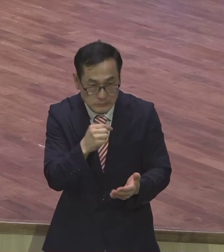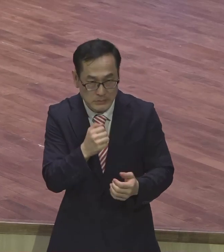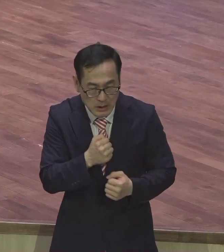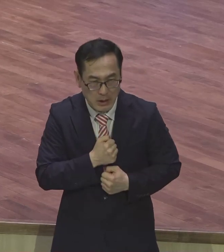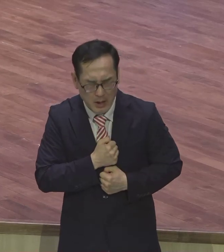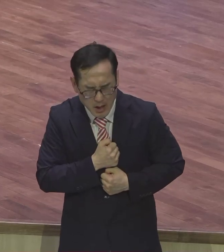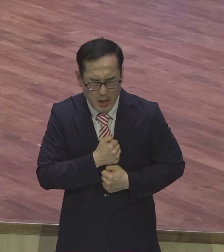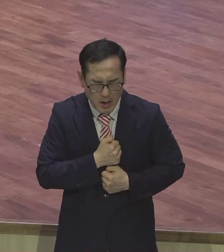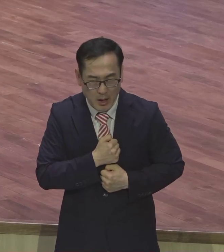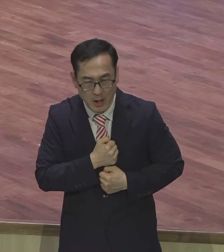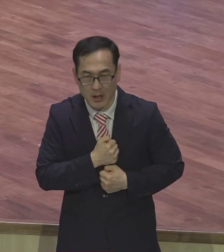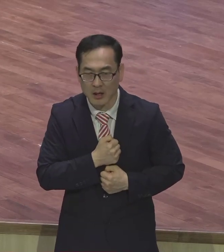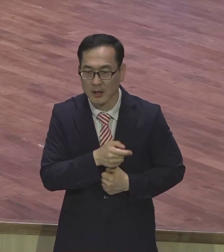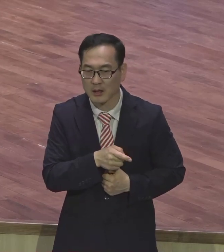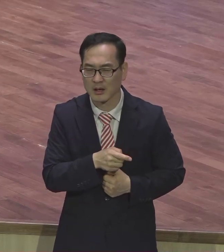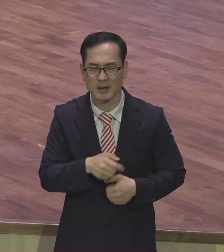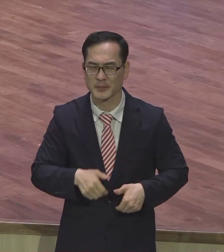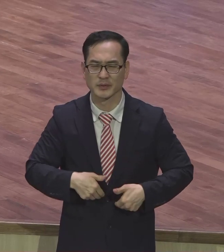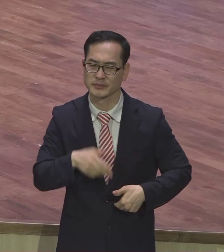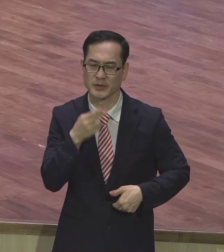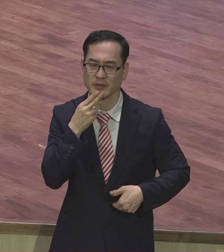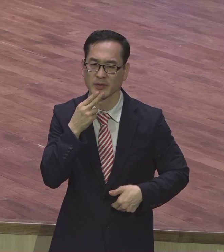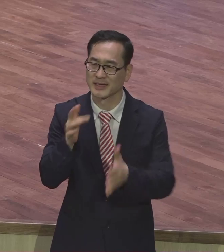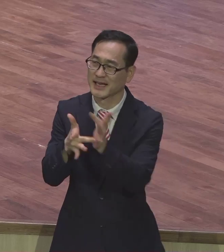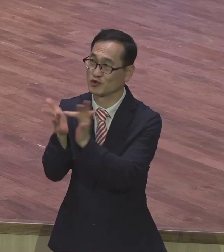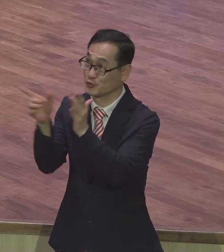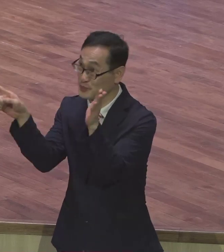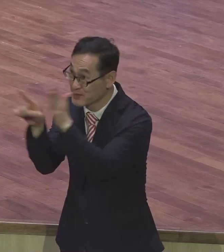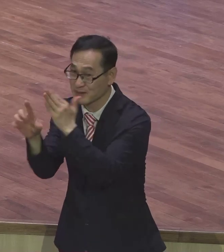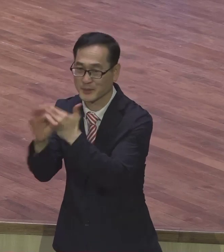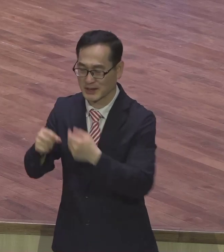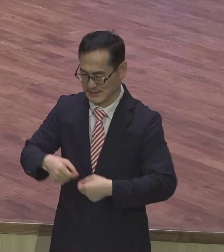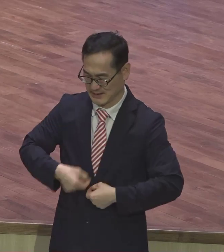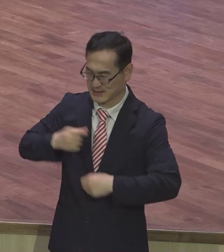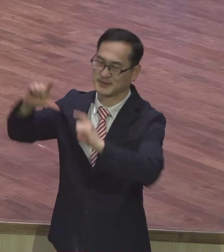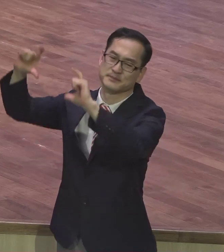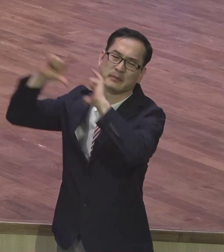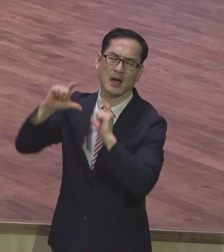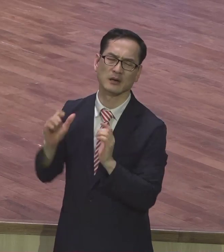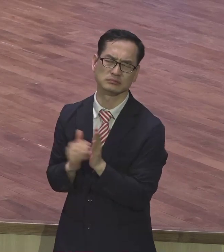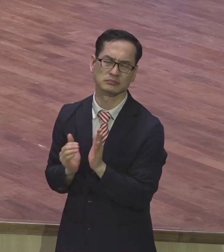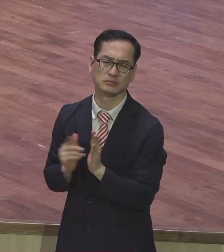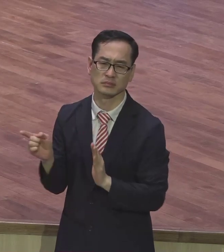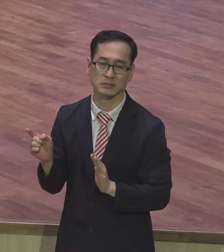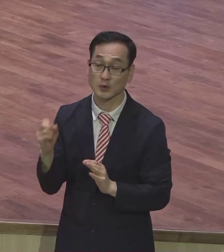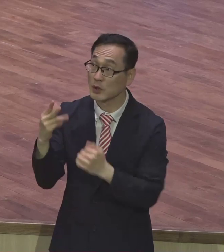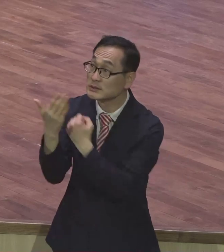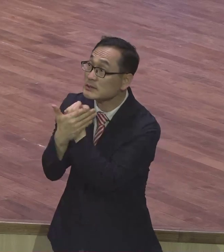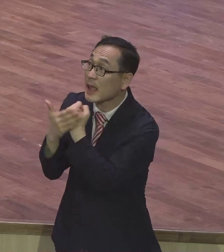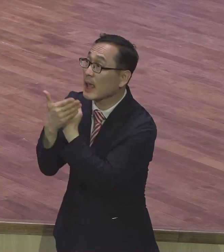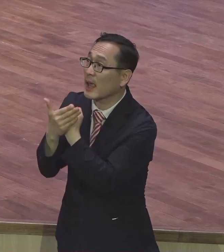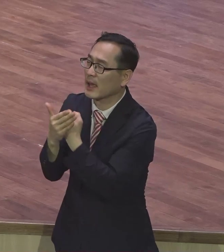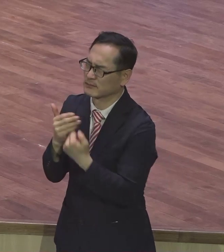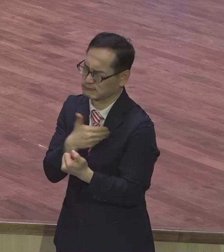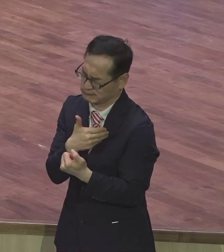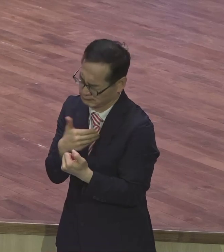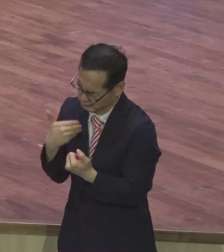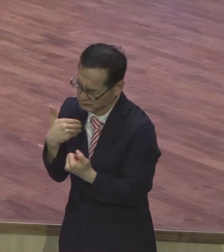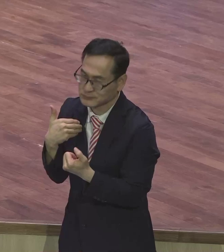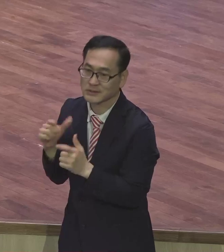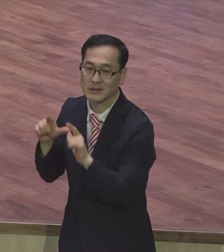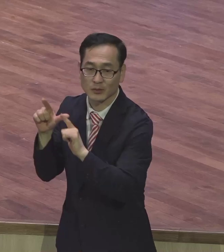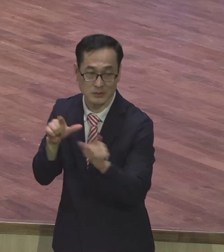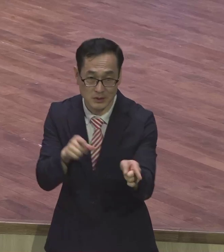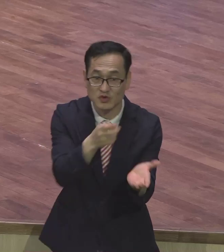예수의 섬을 믿기만 하면 의인 되는데 우리는 지금 은혜 속에 살고 있는데 저들은 율법